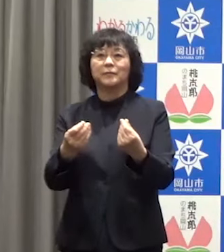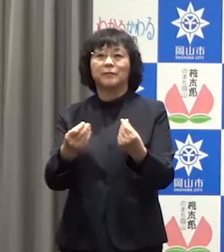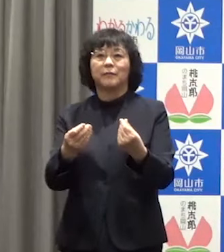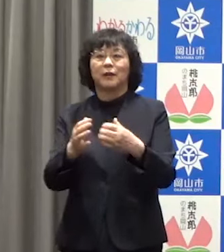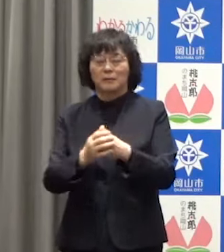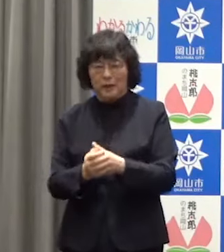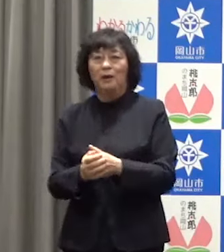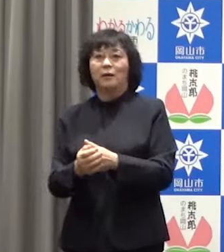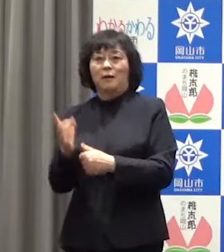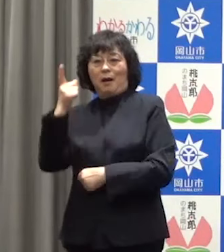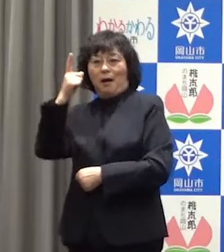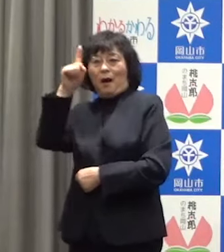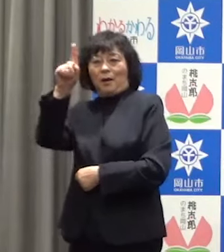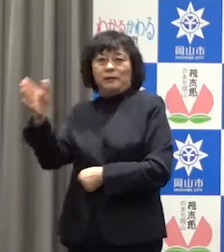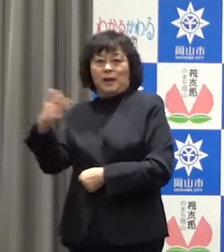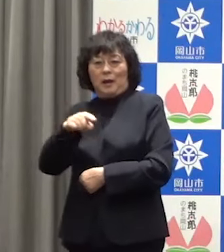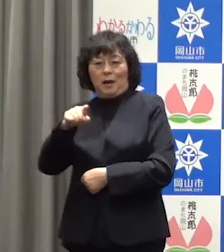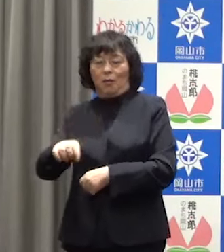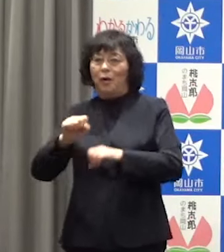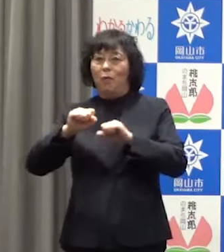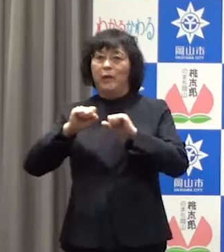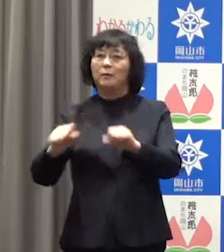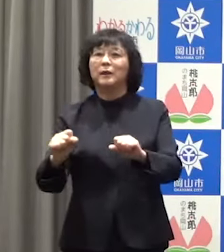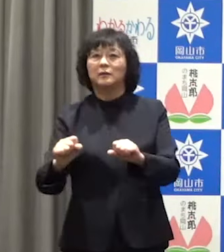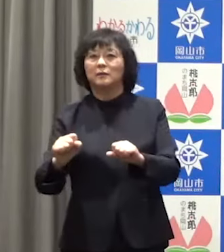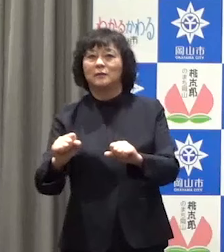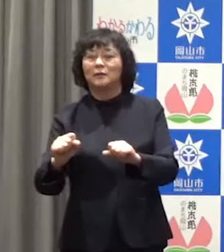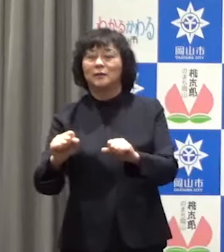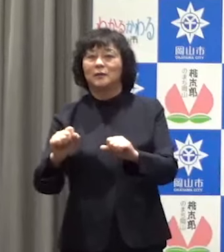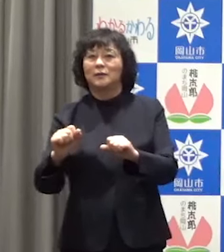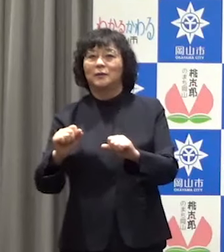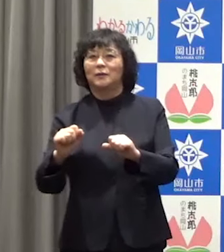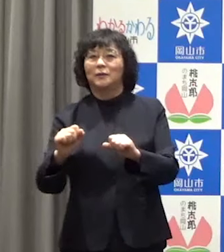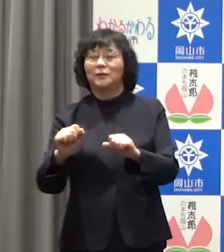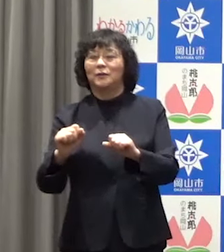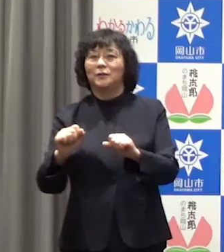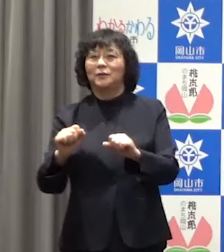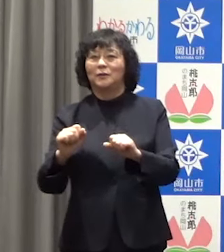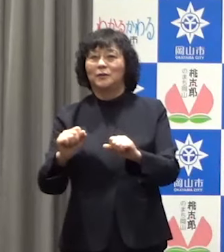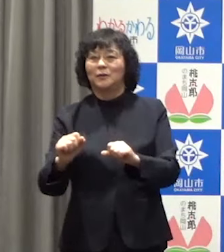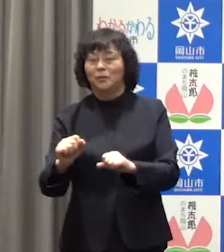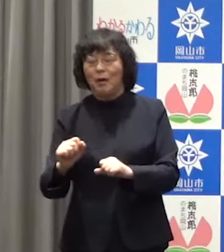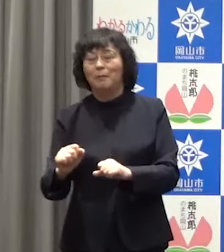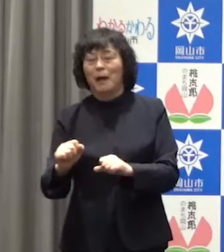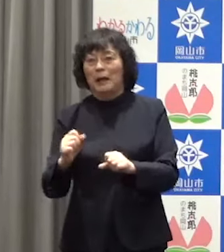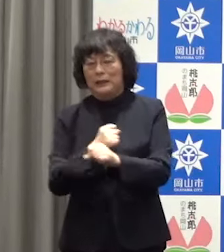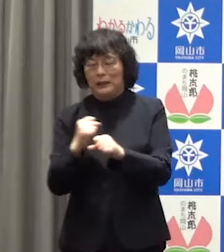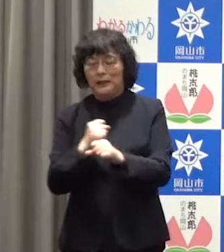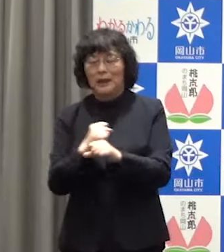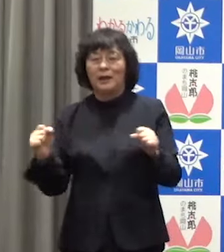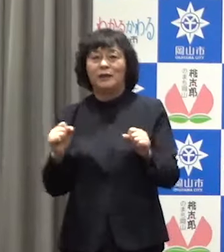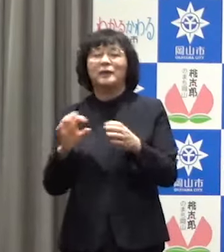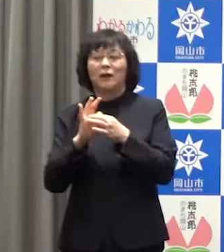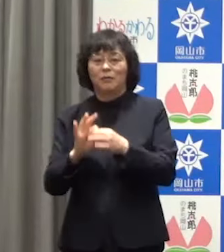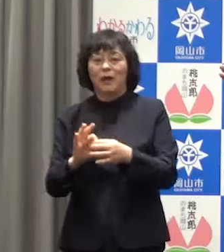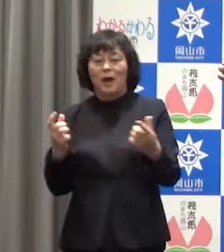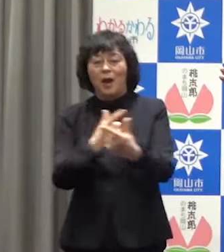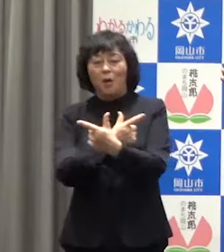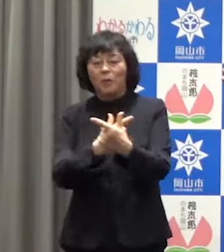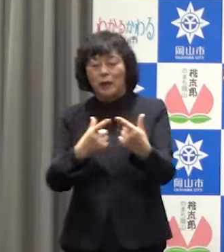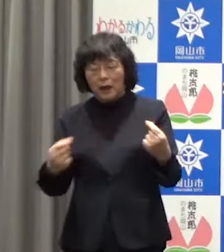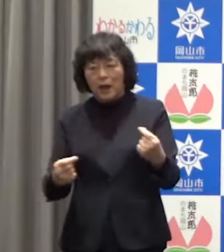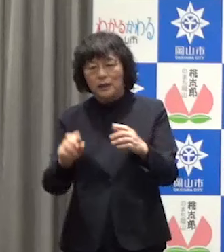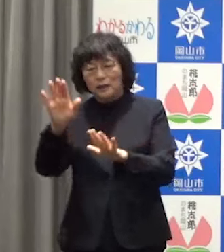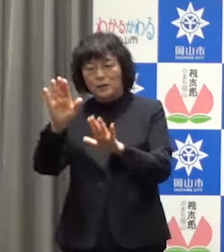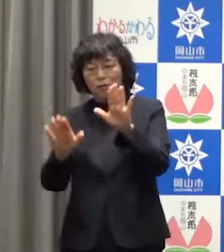明日からこれしてくれっていうことにはあの指定市の市長会もならないんで、お互いのそういう状況を見なが